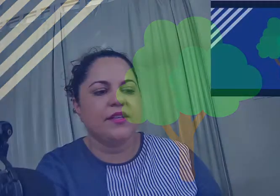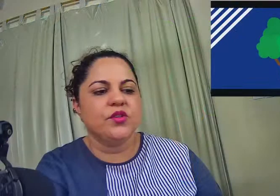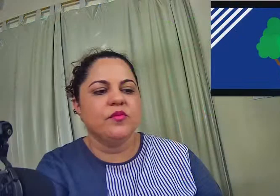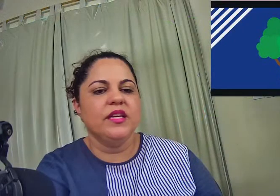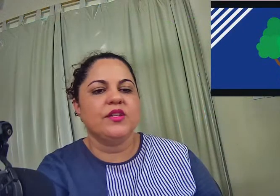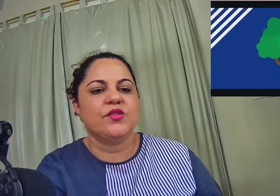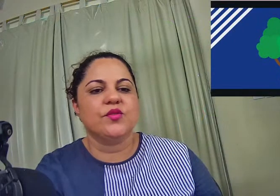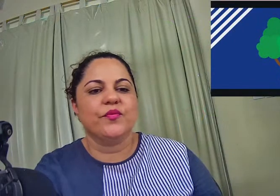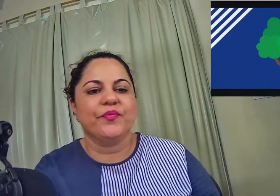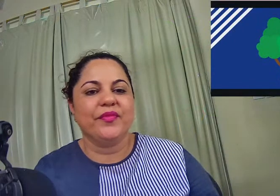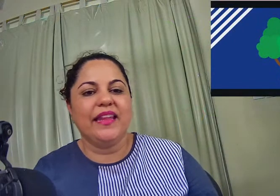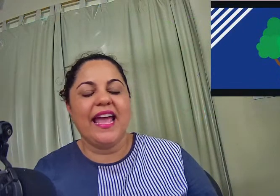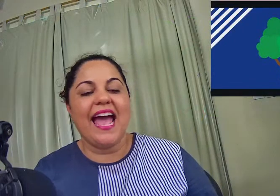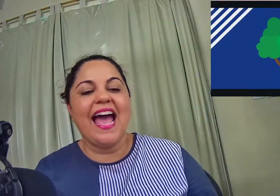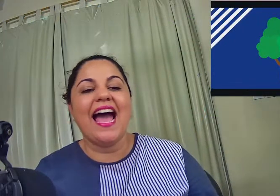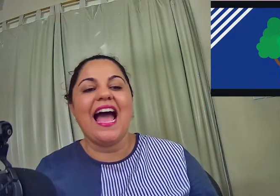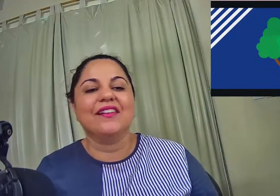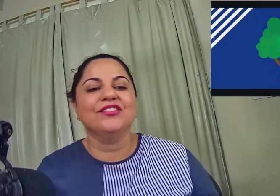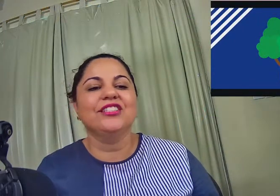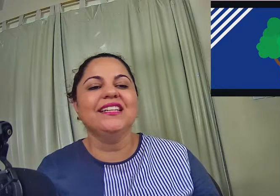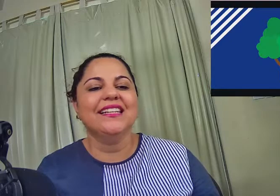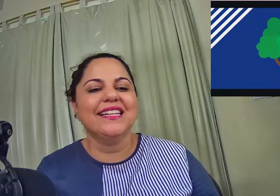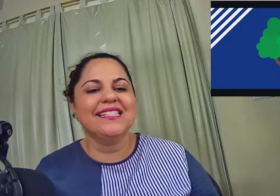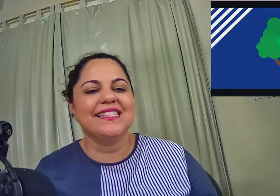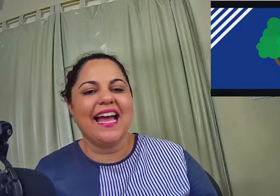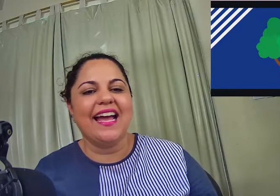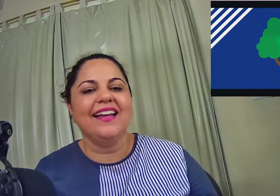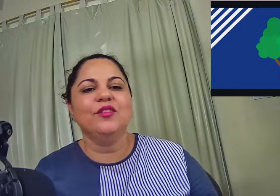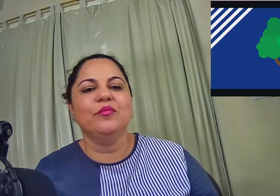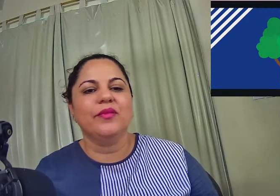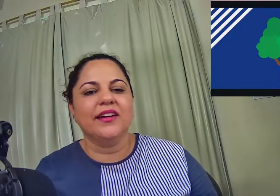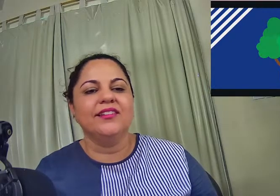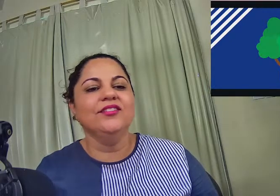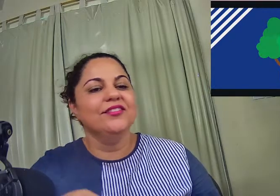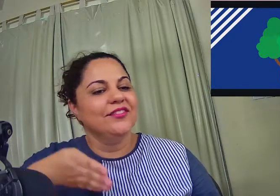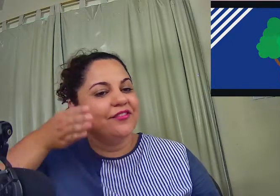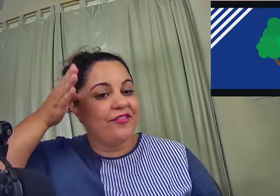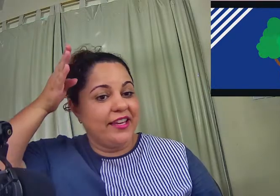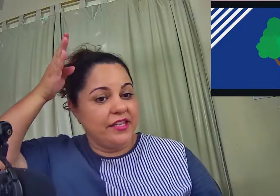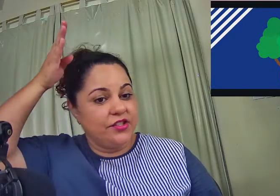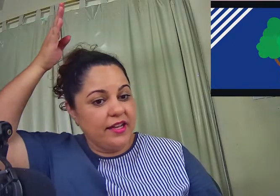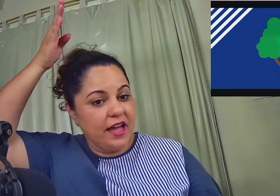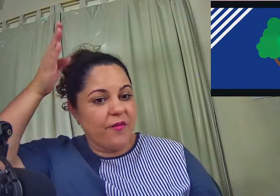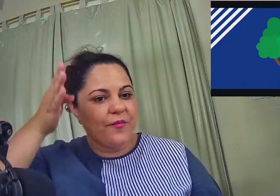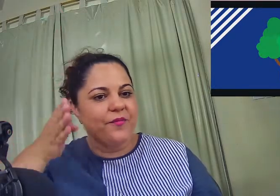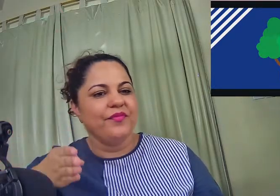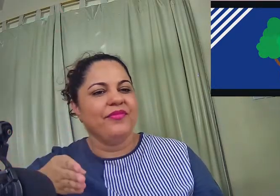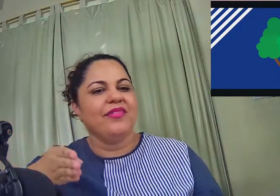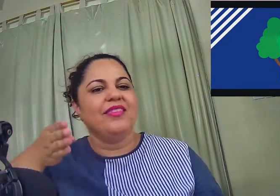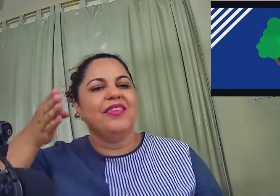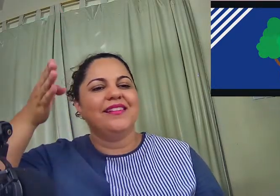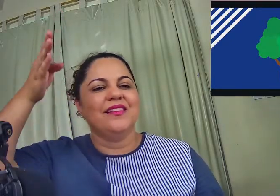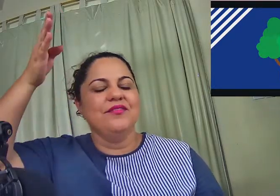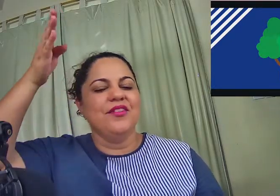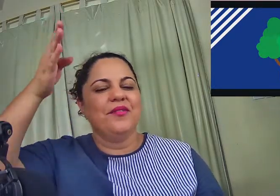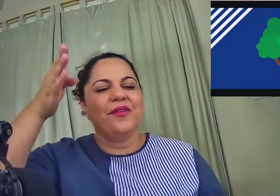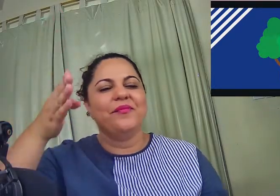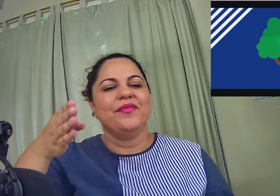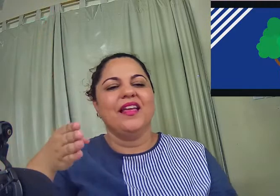Sobre isso, né? A árvore está no plano vertical, dessa forma.